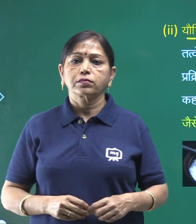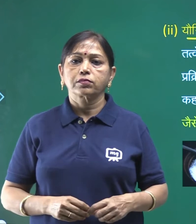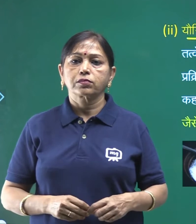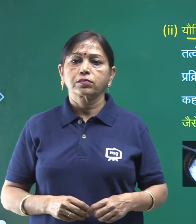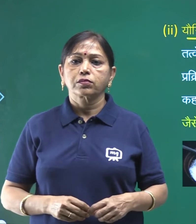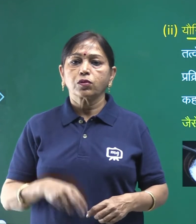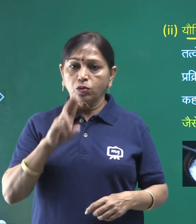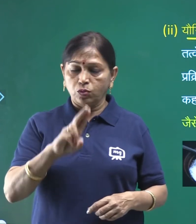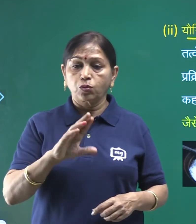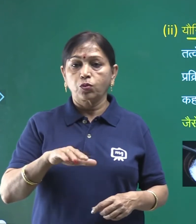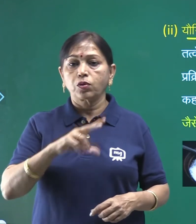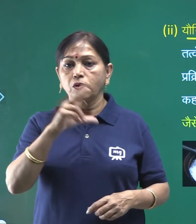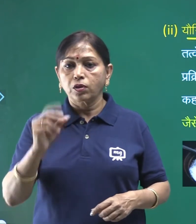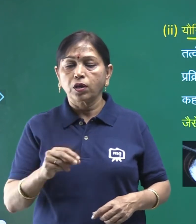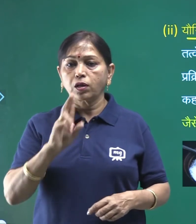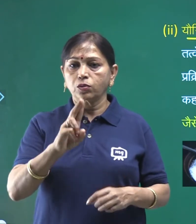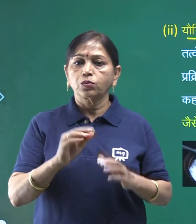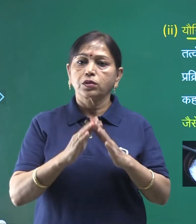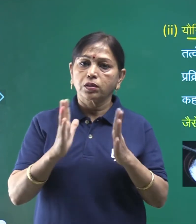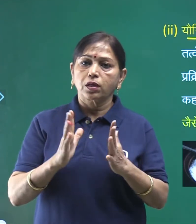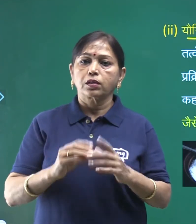2 या 2 से अधिक